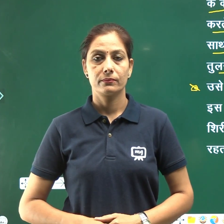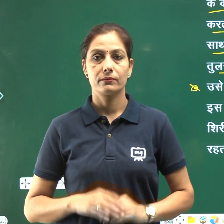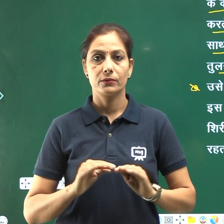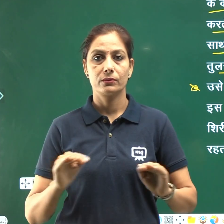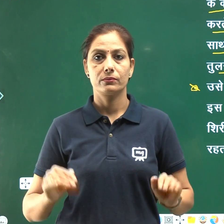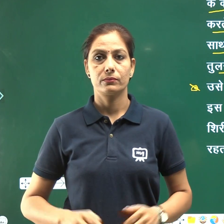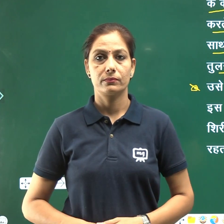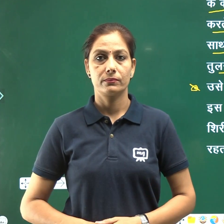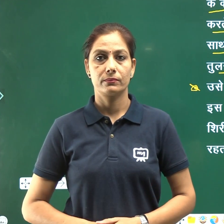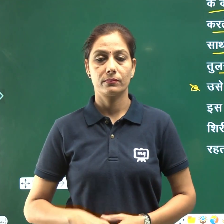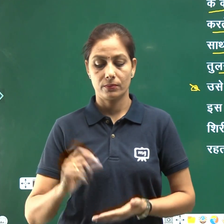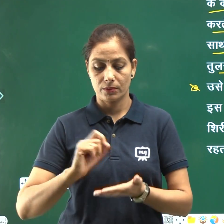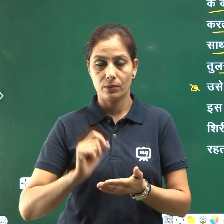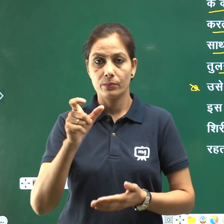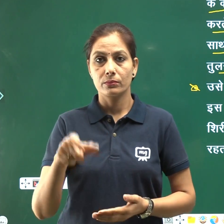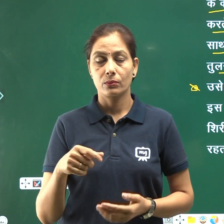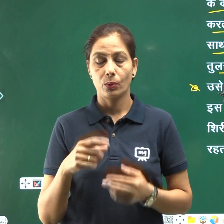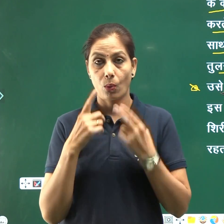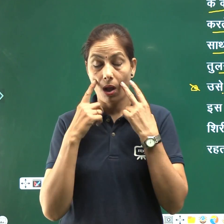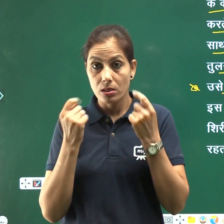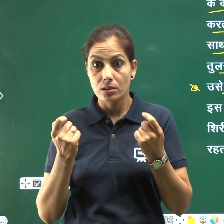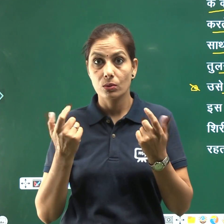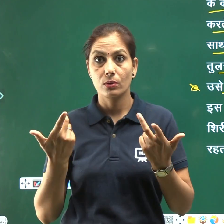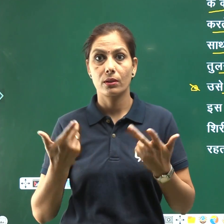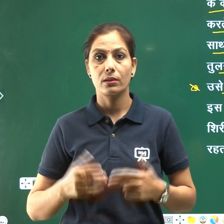बच्चों, लेखक को आश्चर्य होता है कि